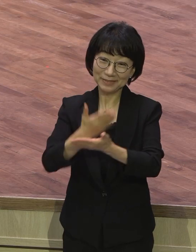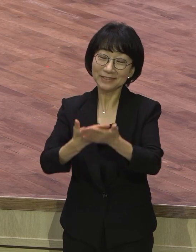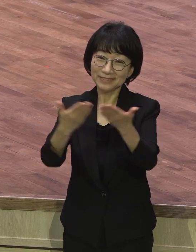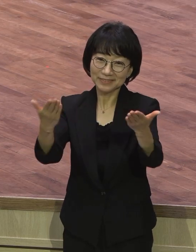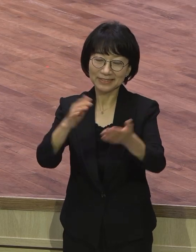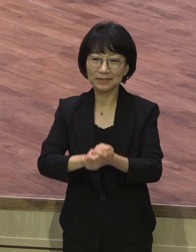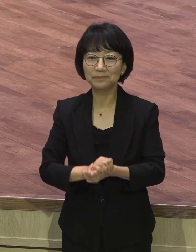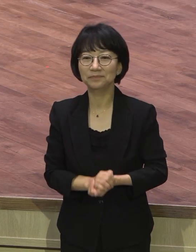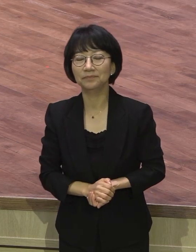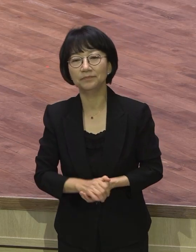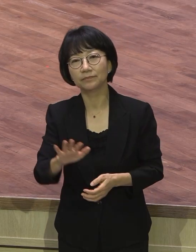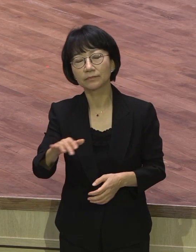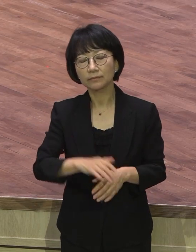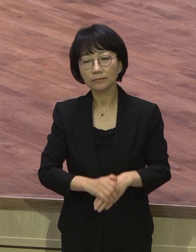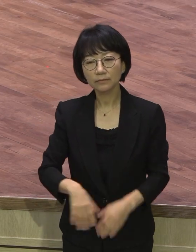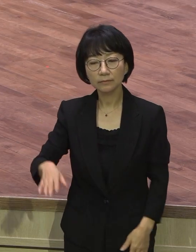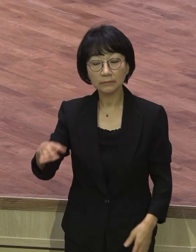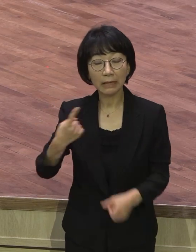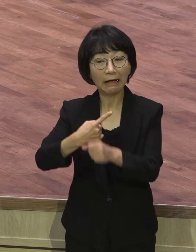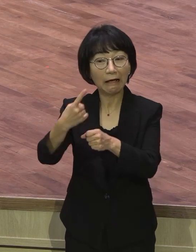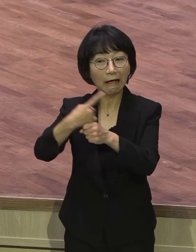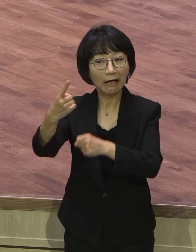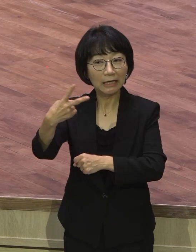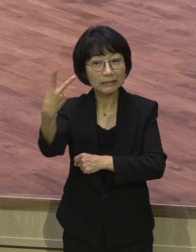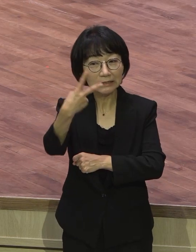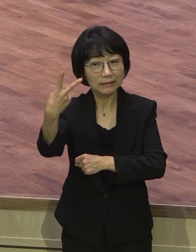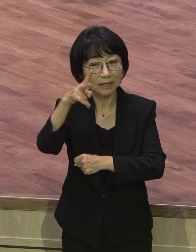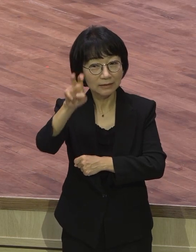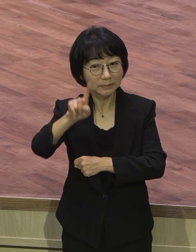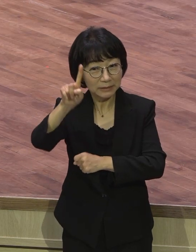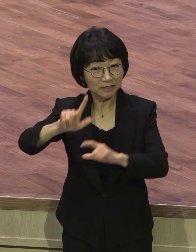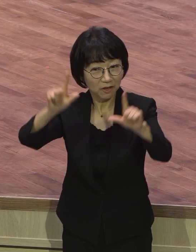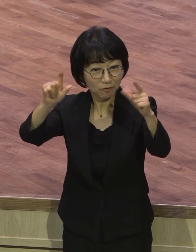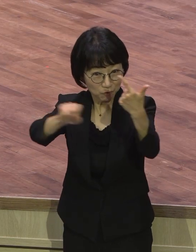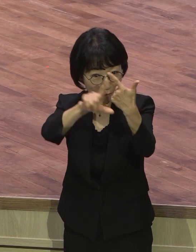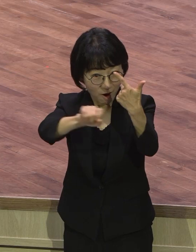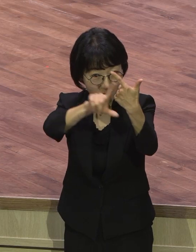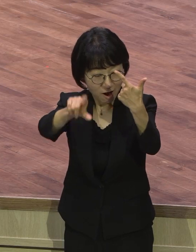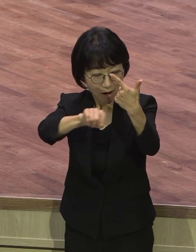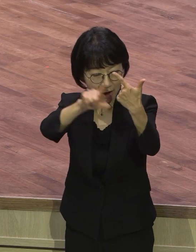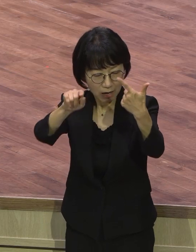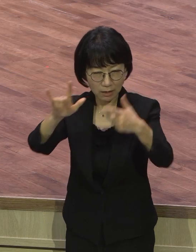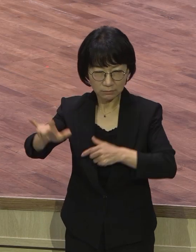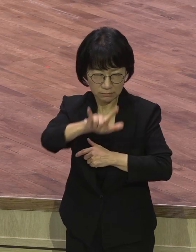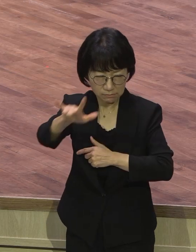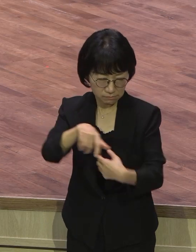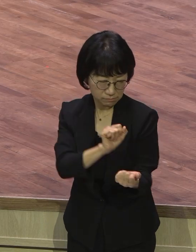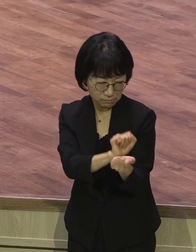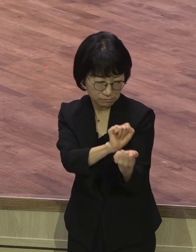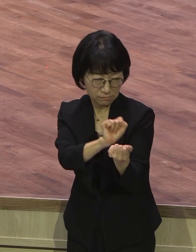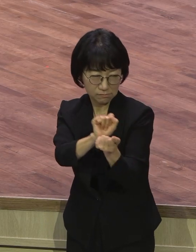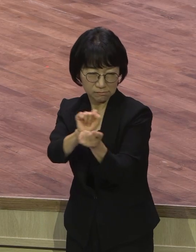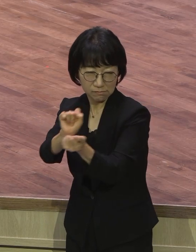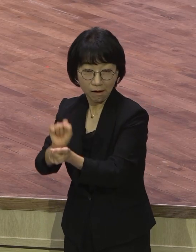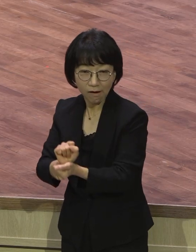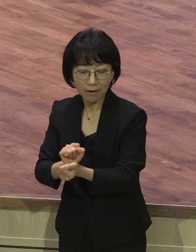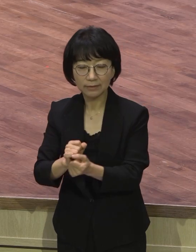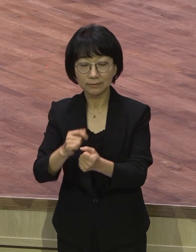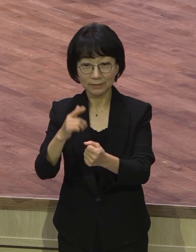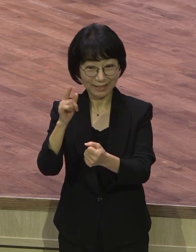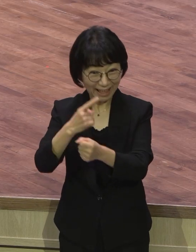2021년 6월, 코로나19의 팬데믹이 시작된